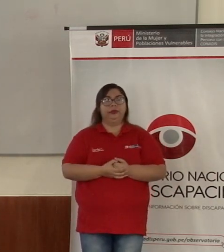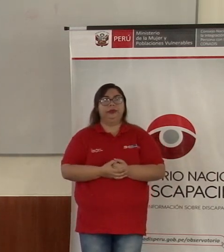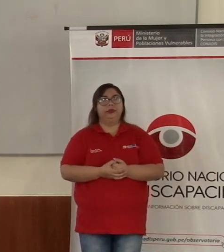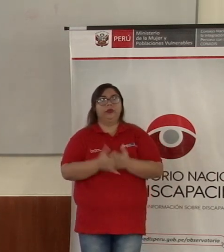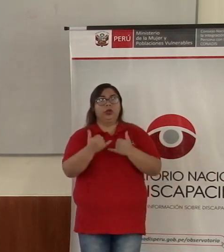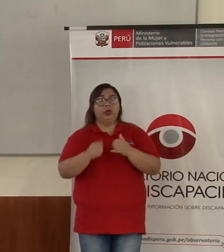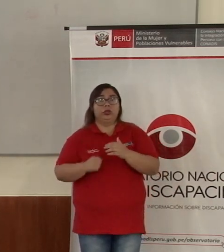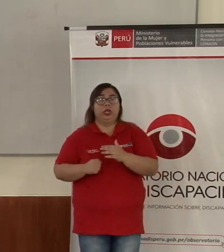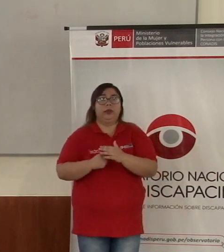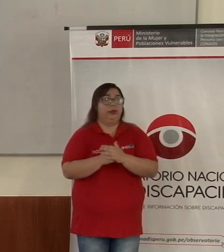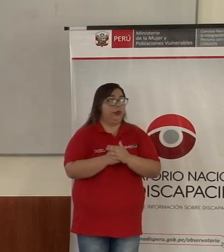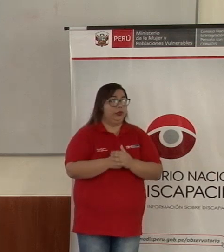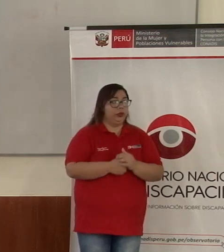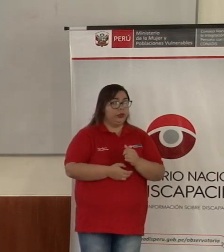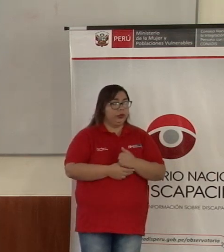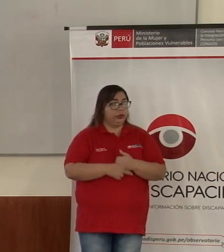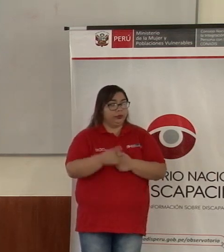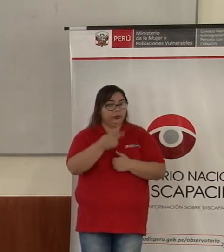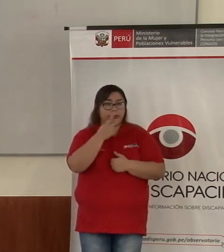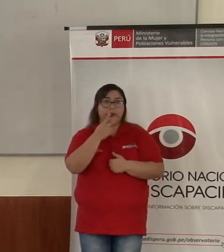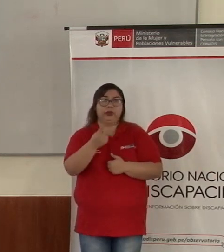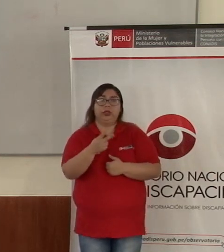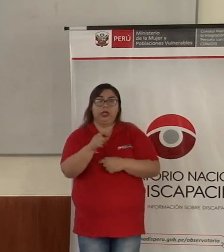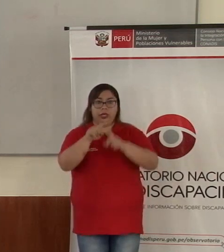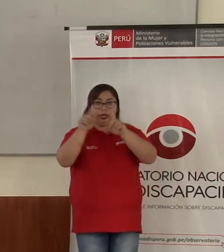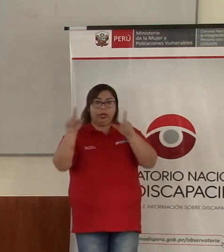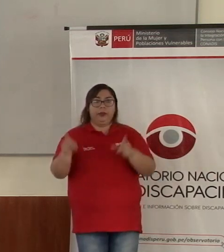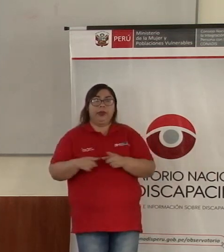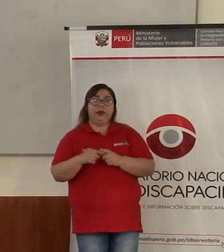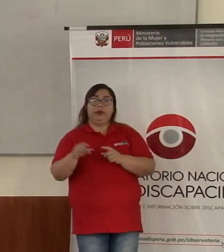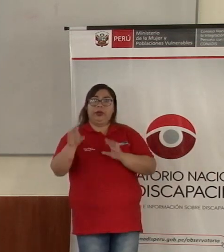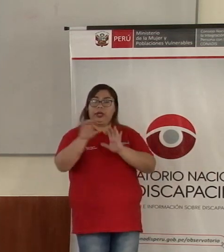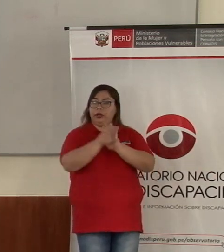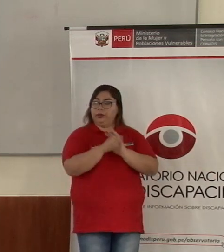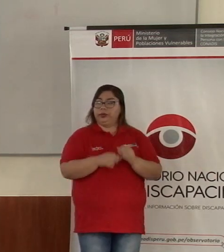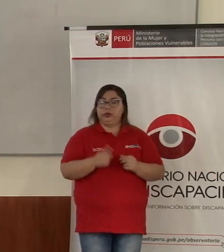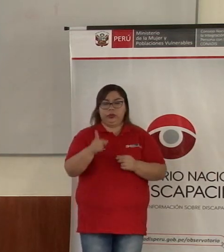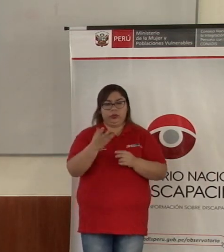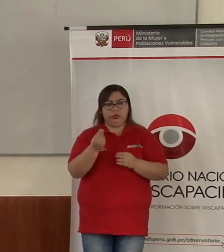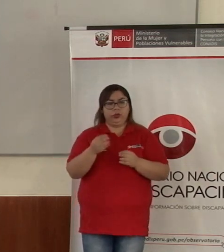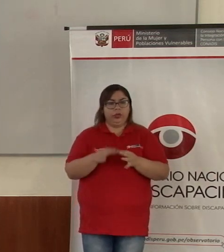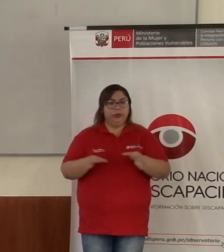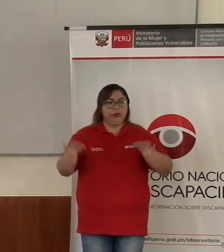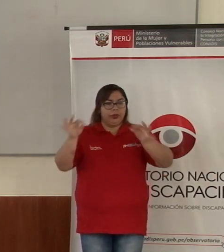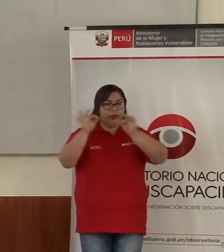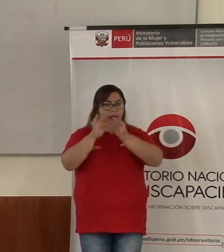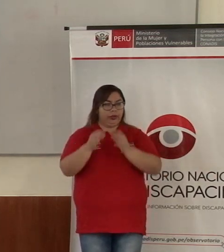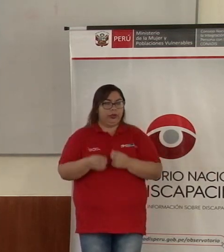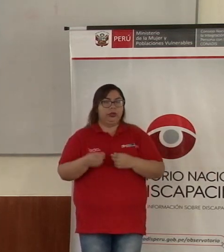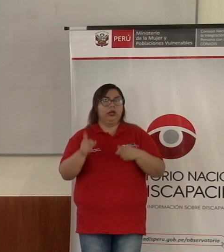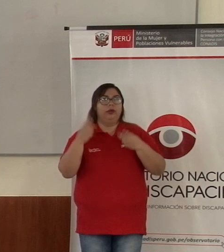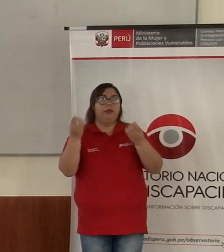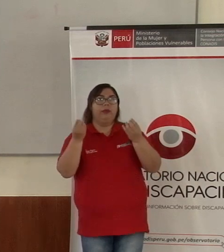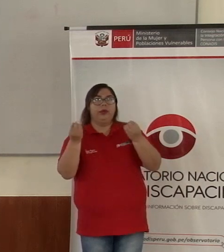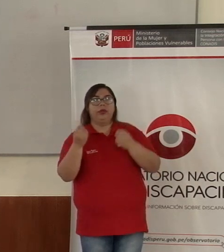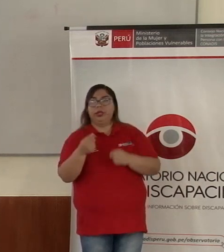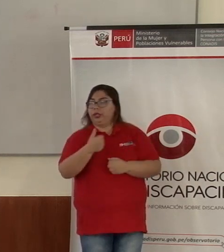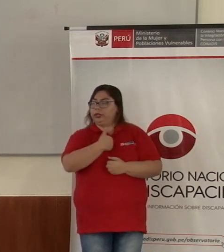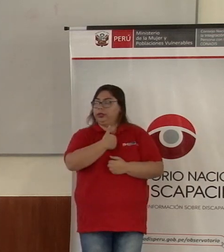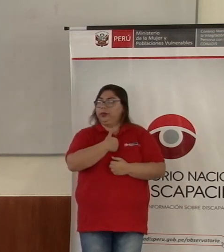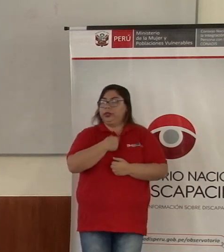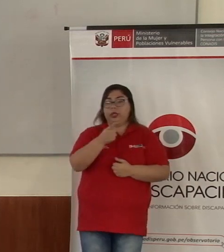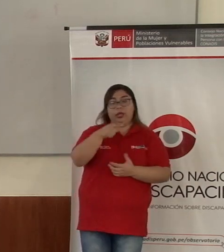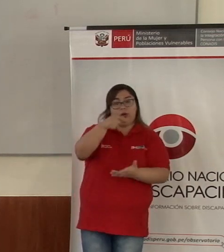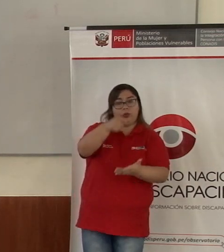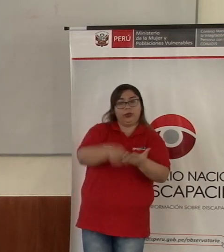Los apoyos y salvaguardas contemplados en el marco de la convención son bastante importantes, porque de ese modo va a permitir que